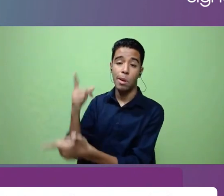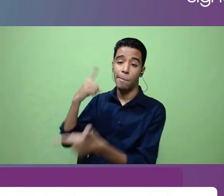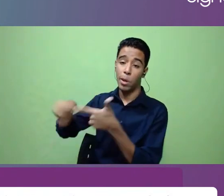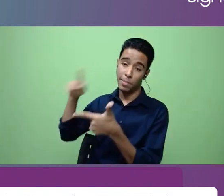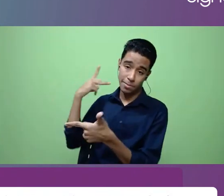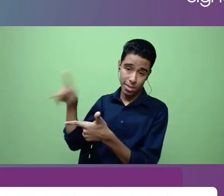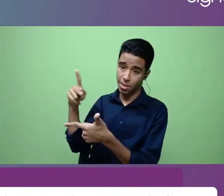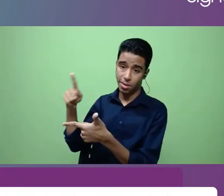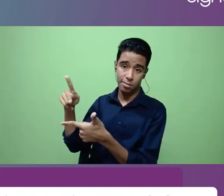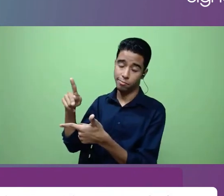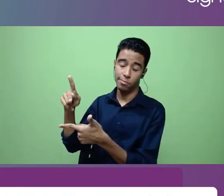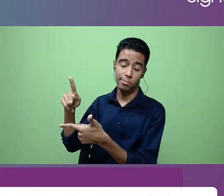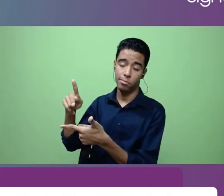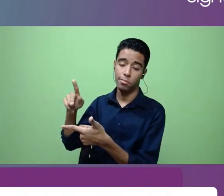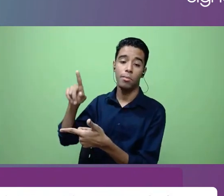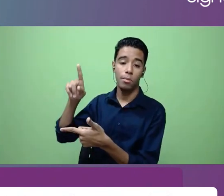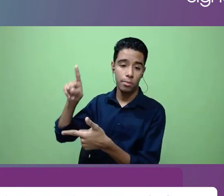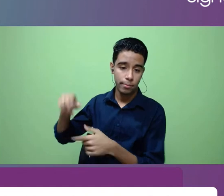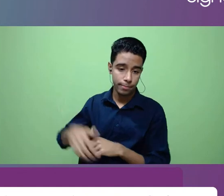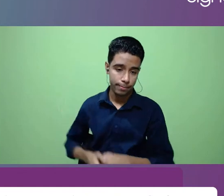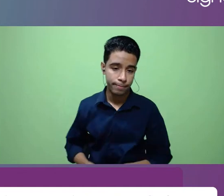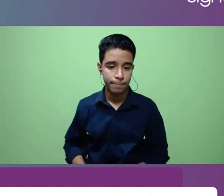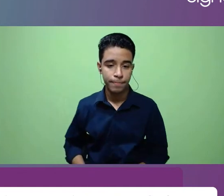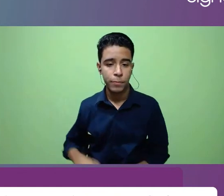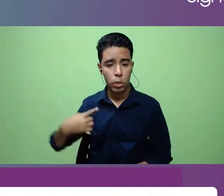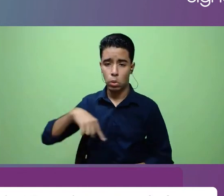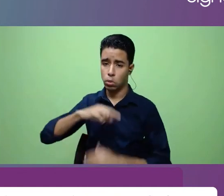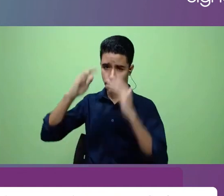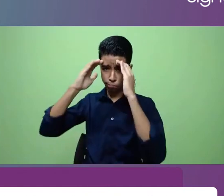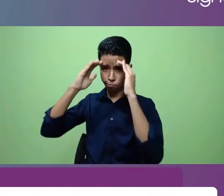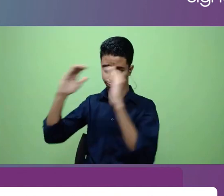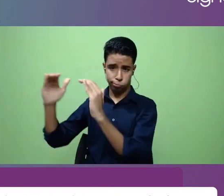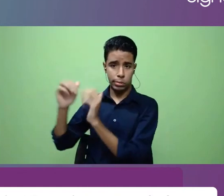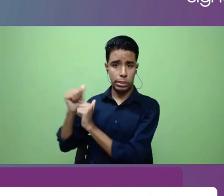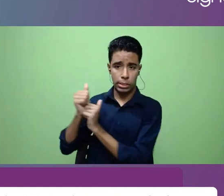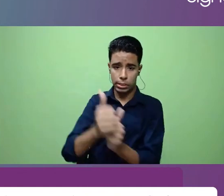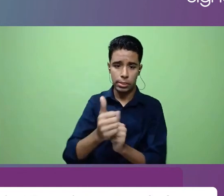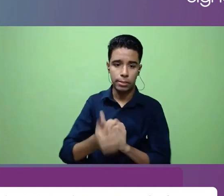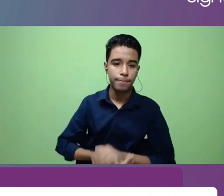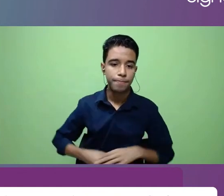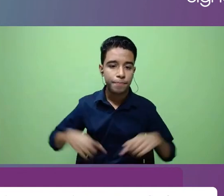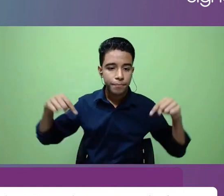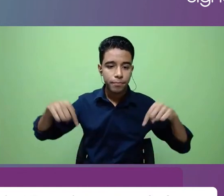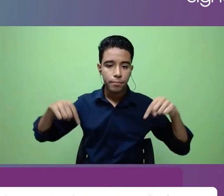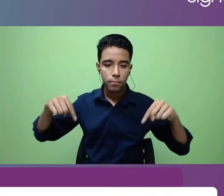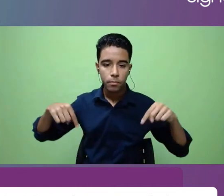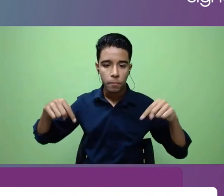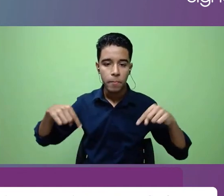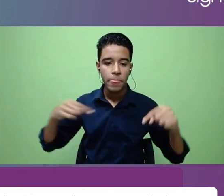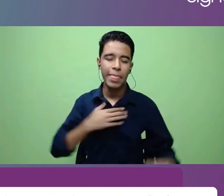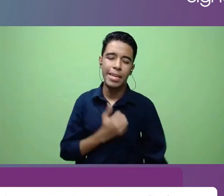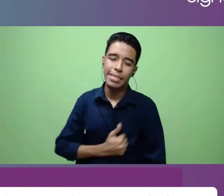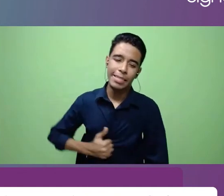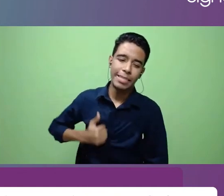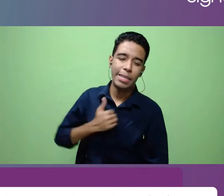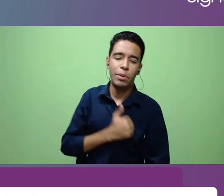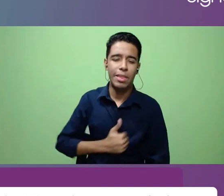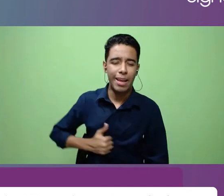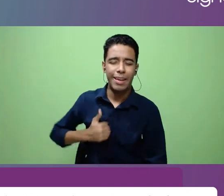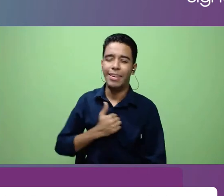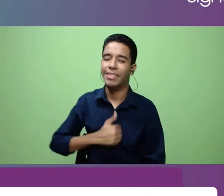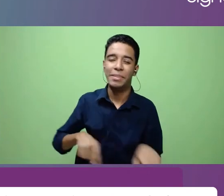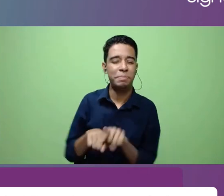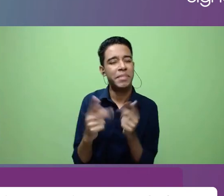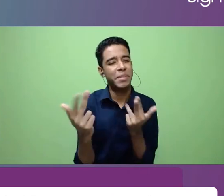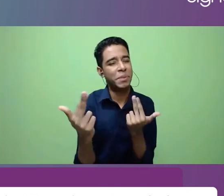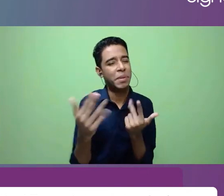intérprete. Priscila, minha querida, que saudade de conviver contigo. Também estou com saudade, Priscila, dos nossos cafés animados e